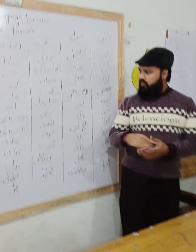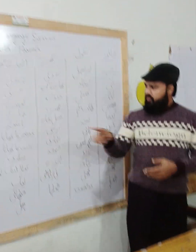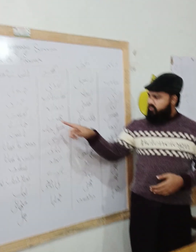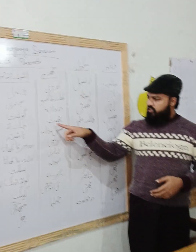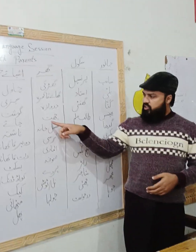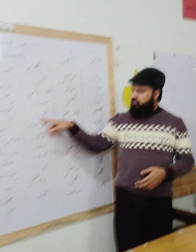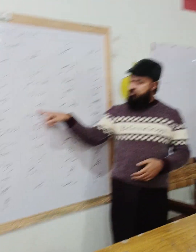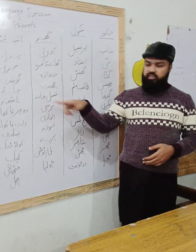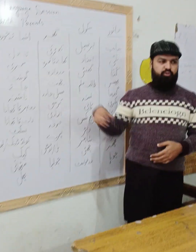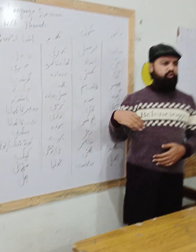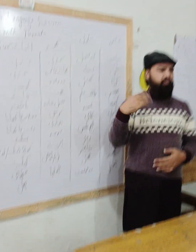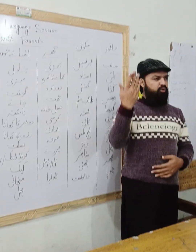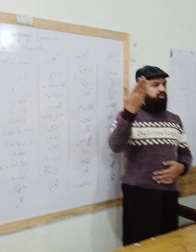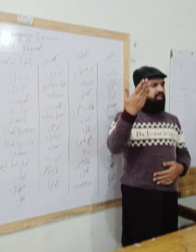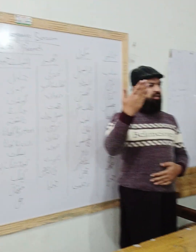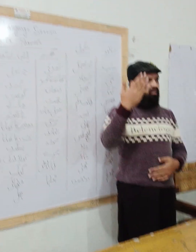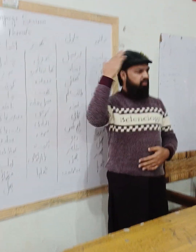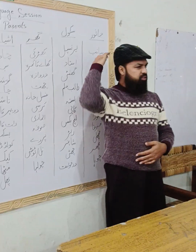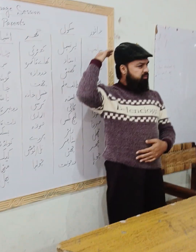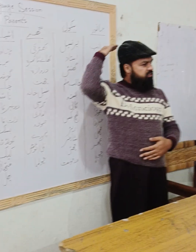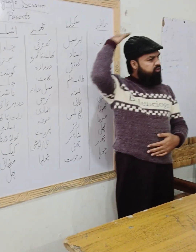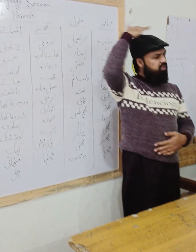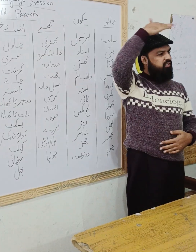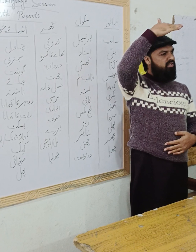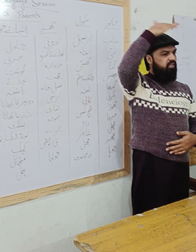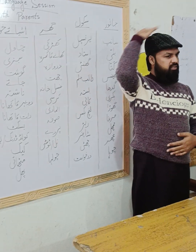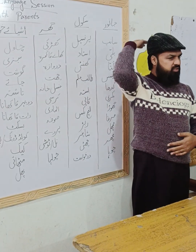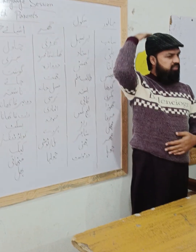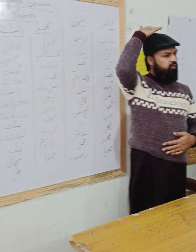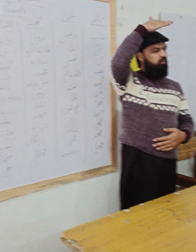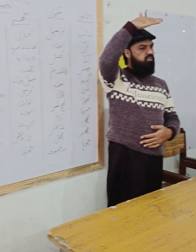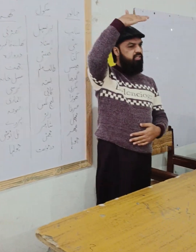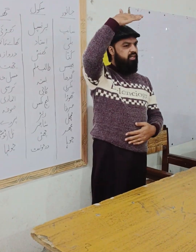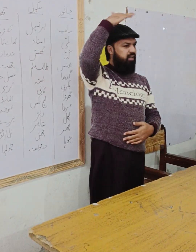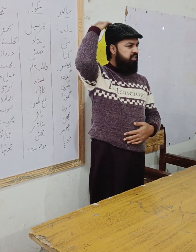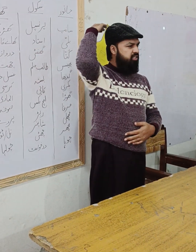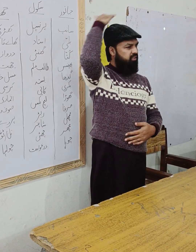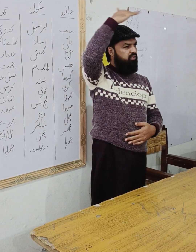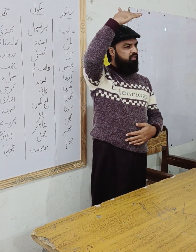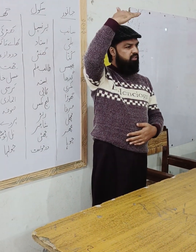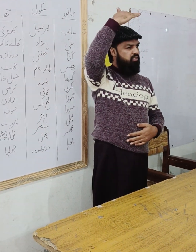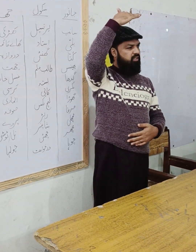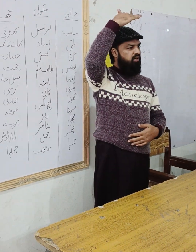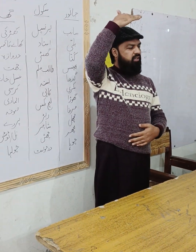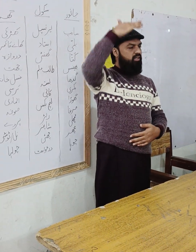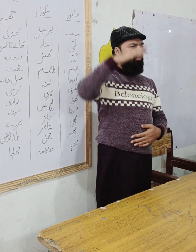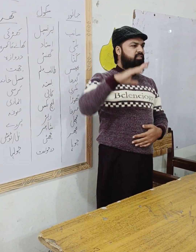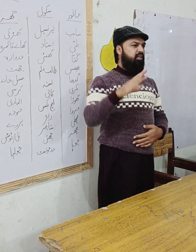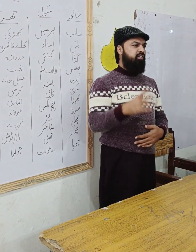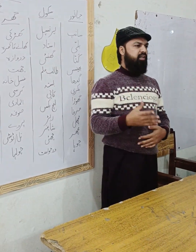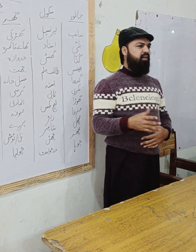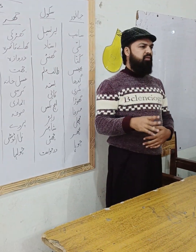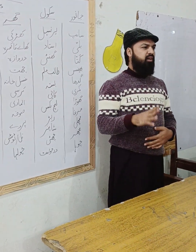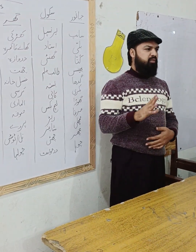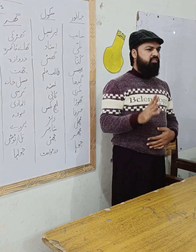तरह चाहता है सर क्योंकि ऊपर होती है, इस वजह इसको इस तरह सर से ऊपर से लिया गया ये इशारा। ठीक है, ये सारे इशारे आप घर में इस्तेमाल